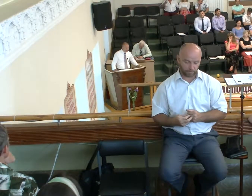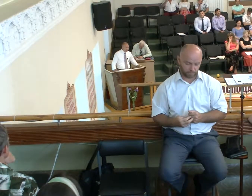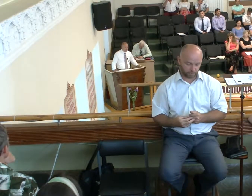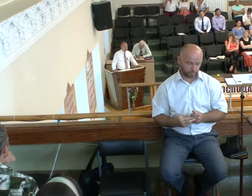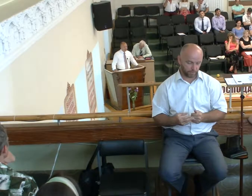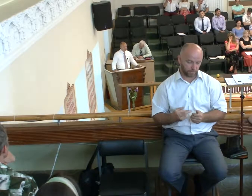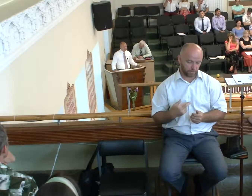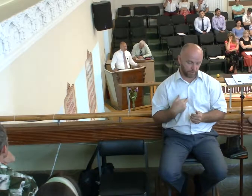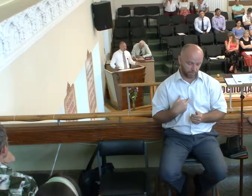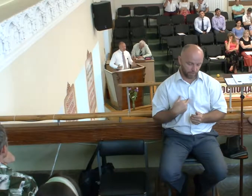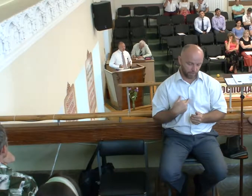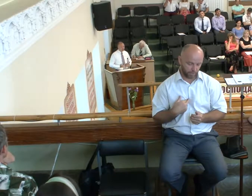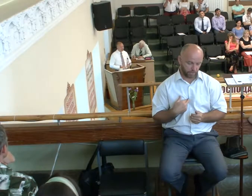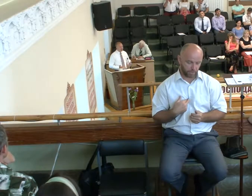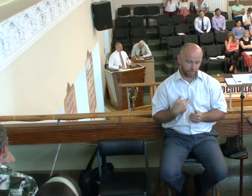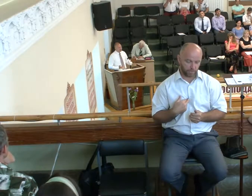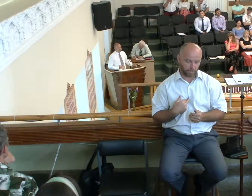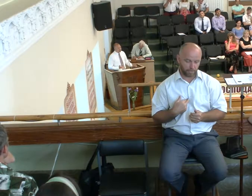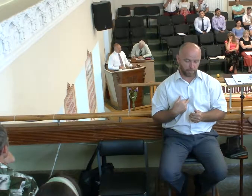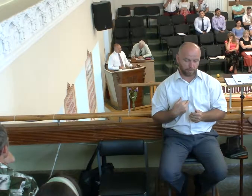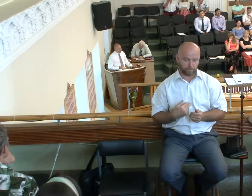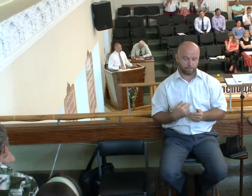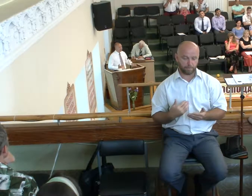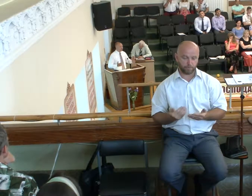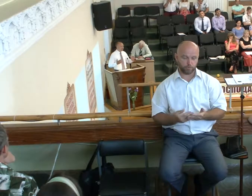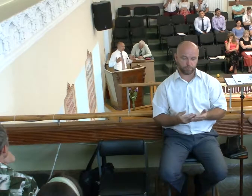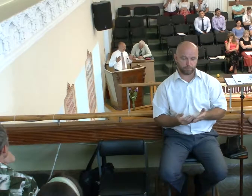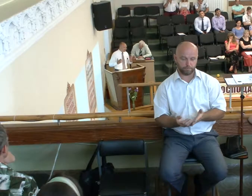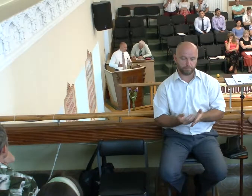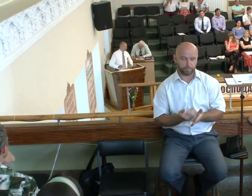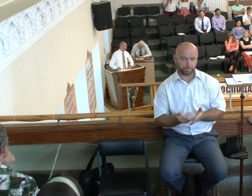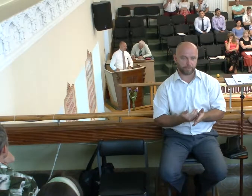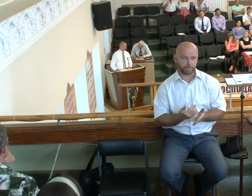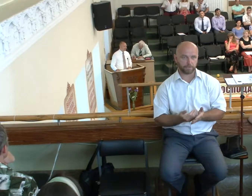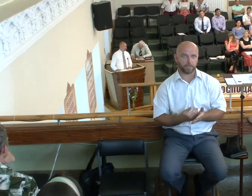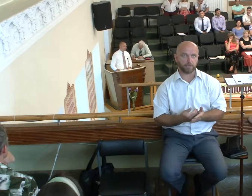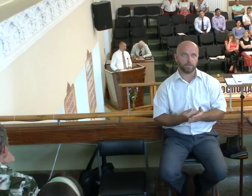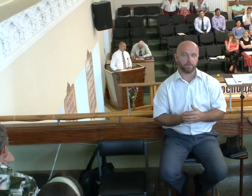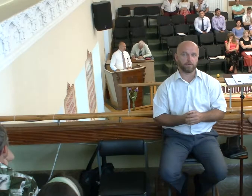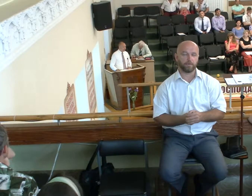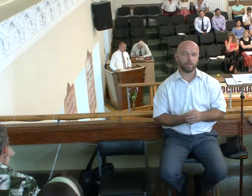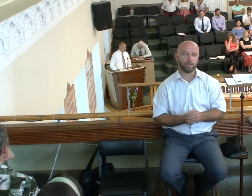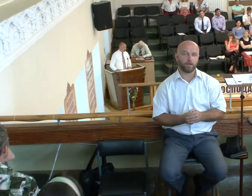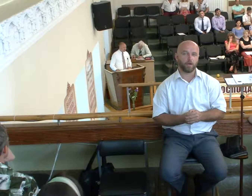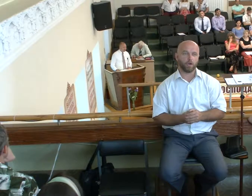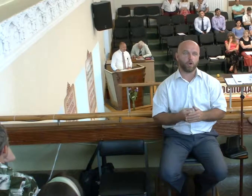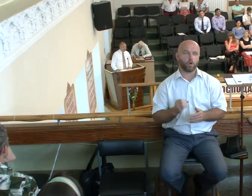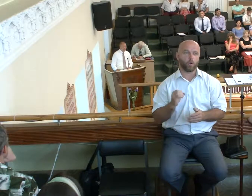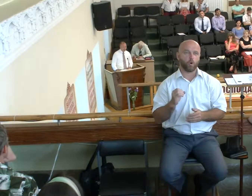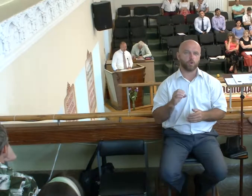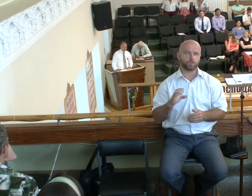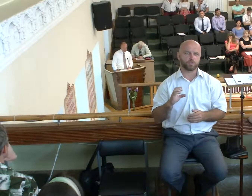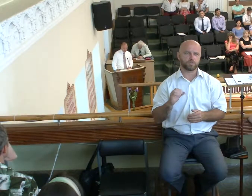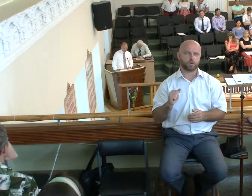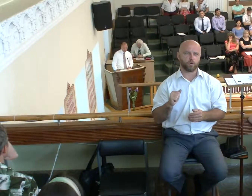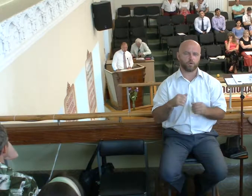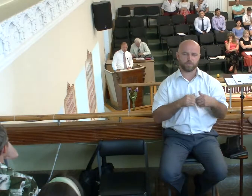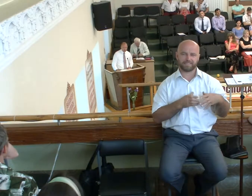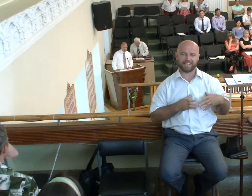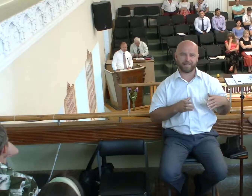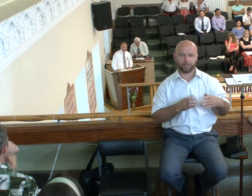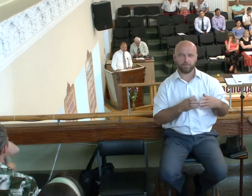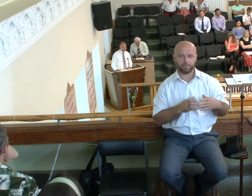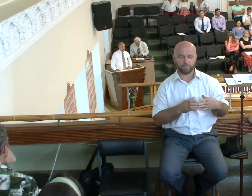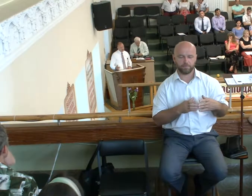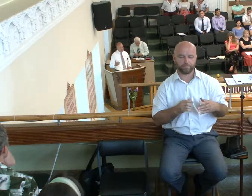мне довелось получить приглашение от Острожской церкви. Это та церковь, где я покаялся и где я принимал